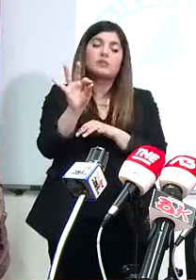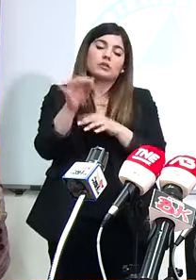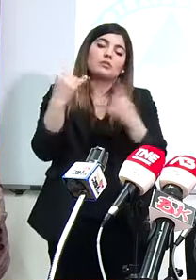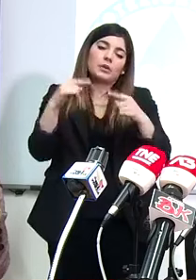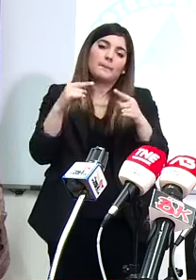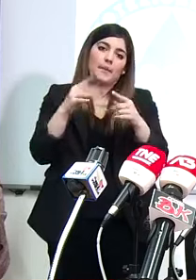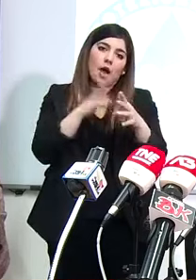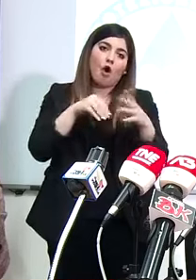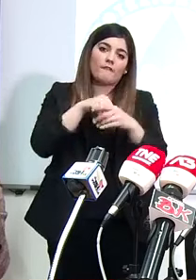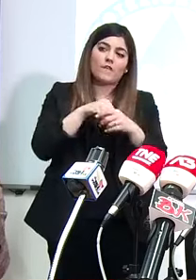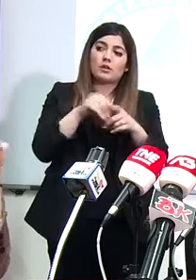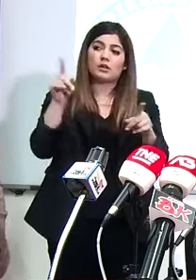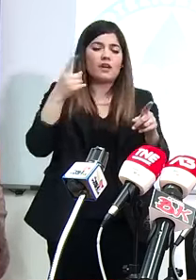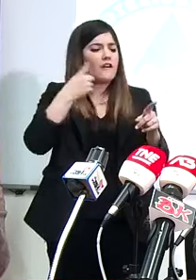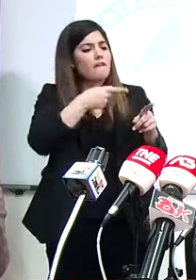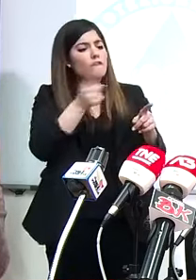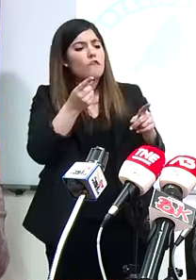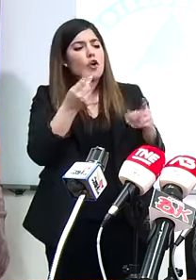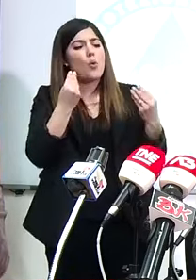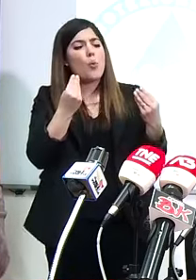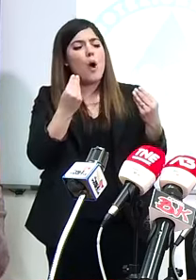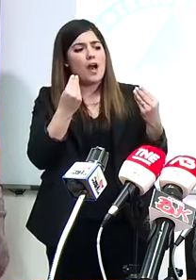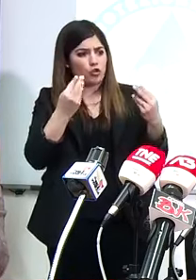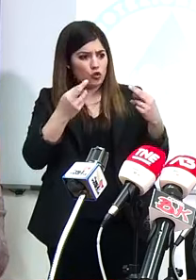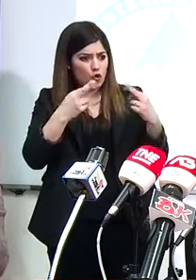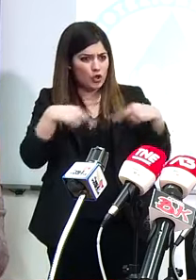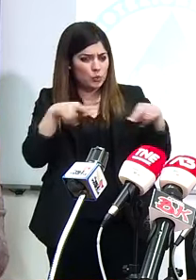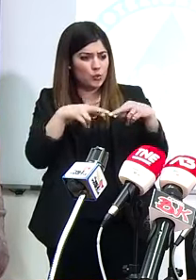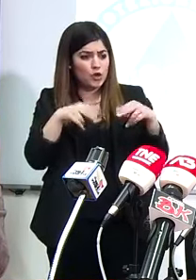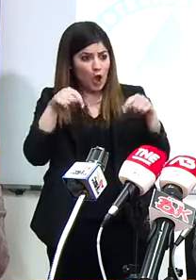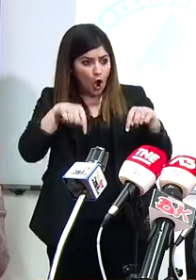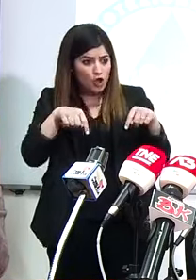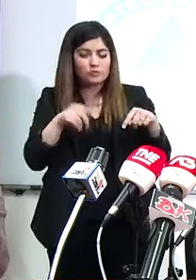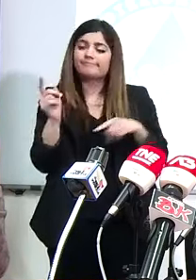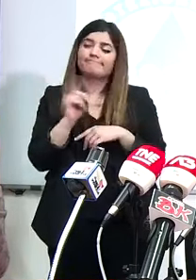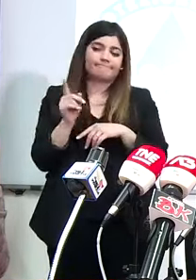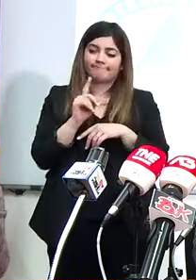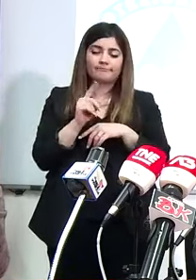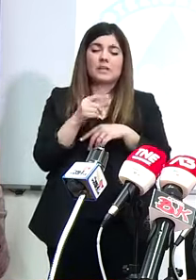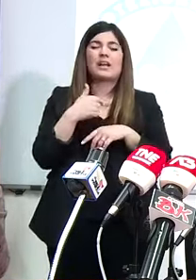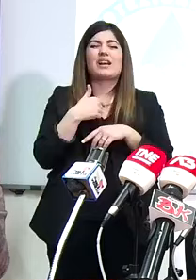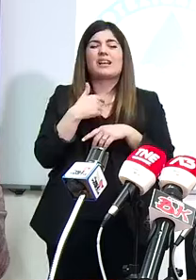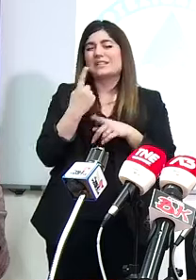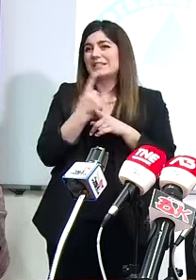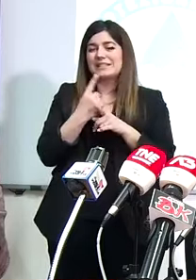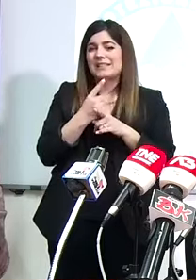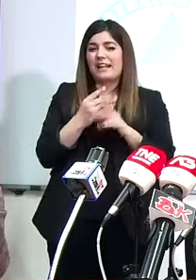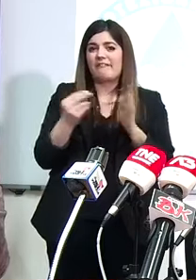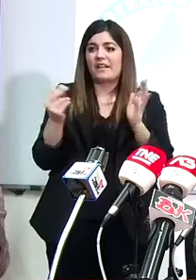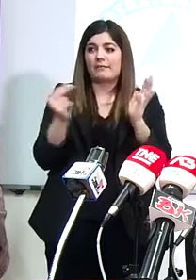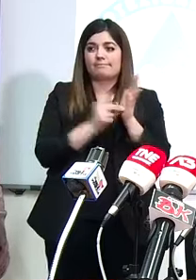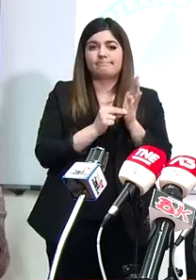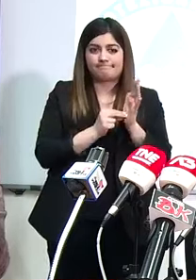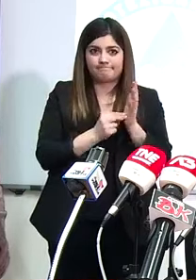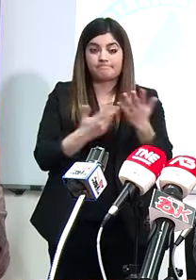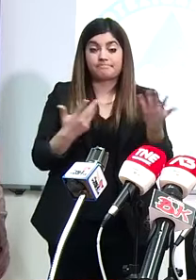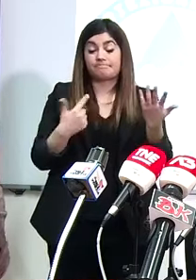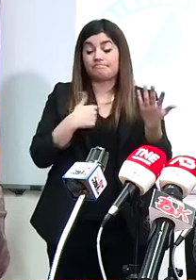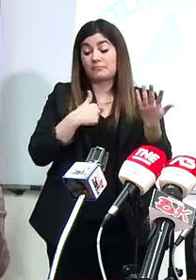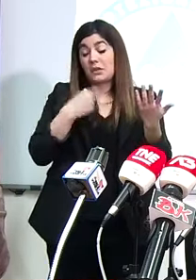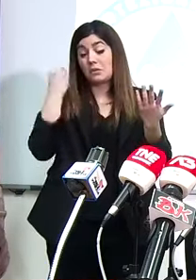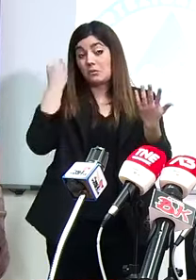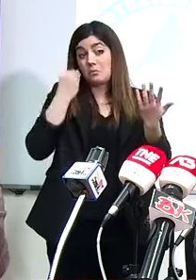no dobbiamo fissare guarda io ho sentito stamattina anche il presidente bonaccini io immagino prima